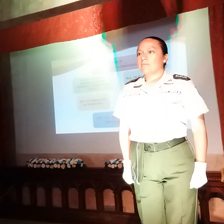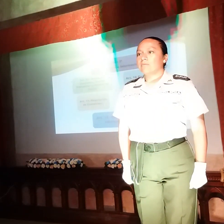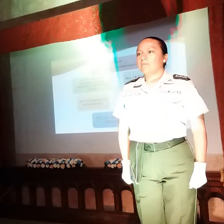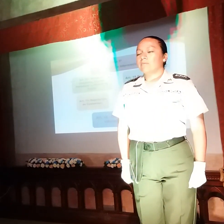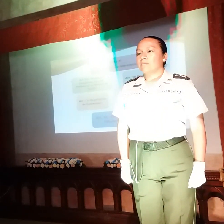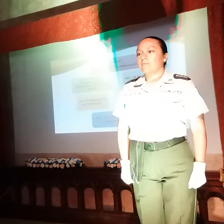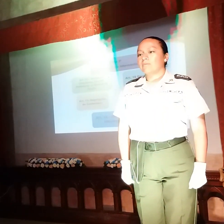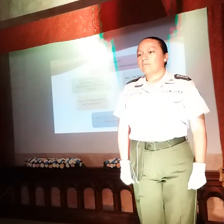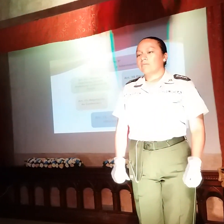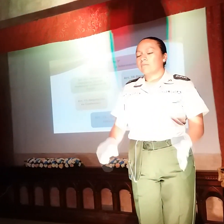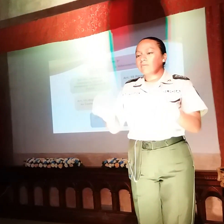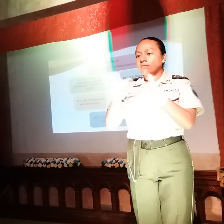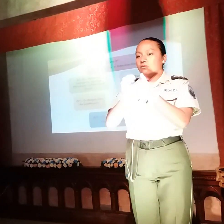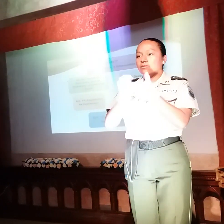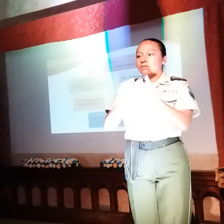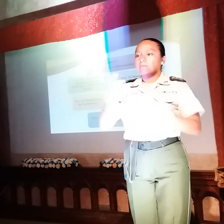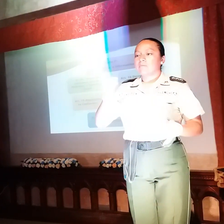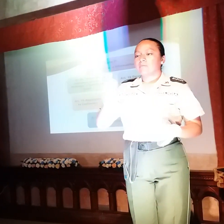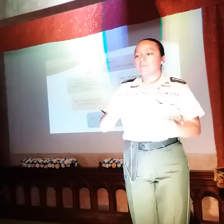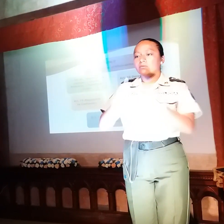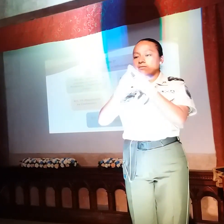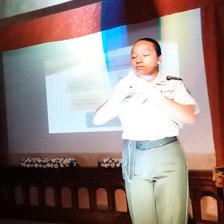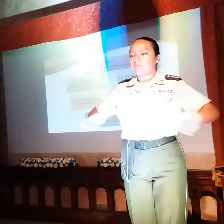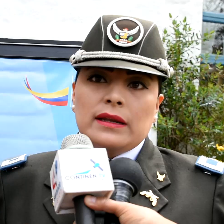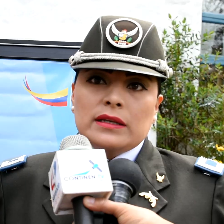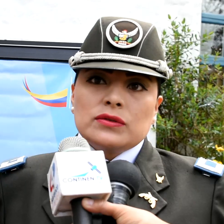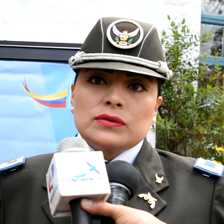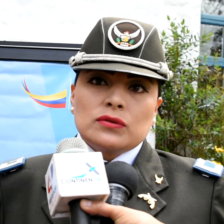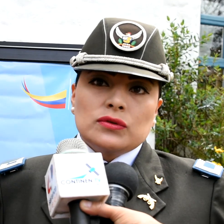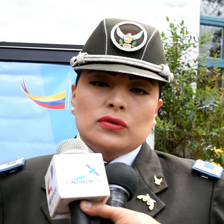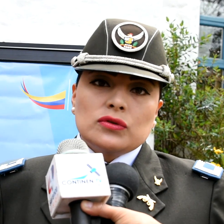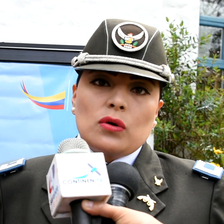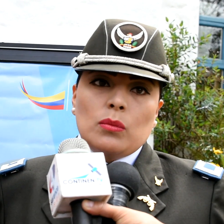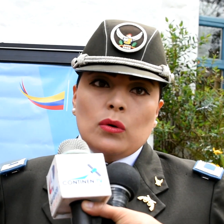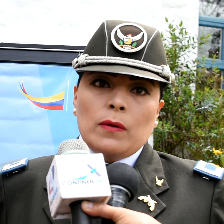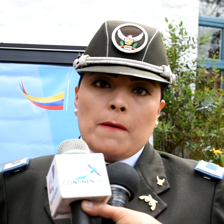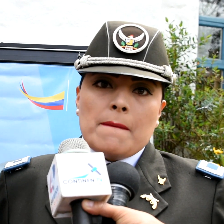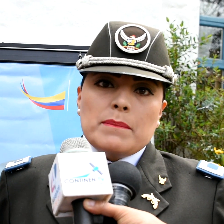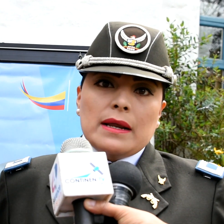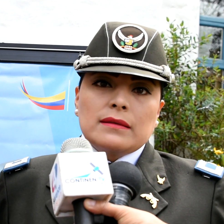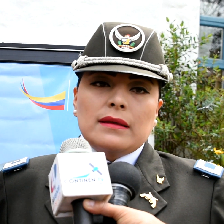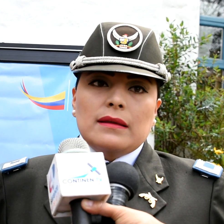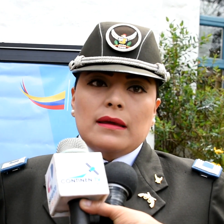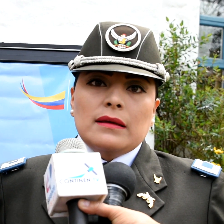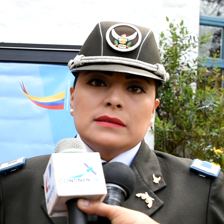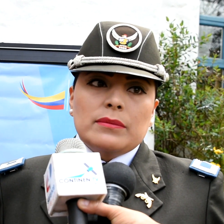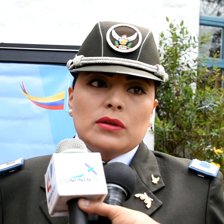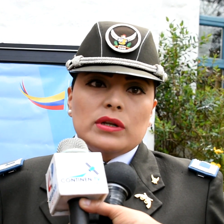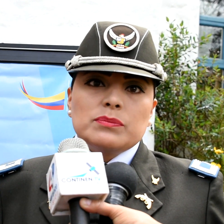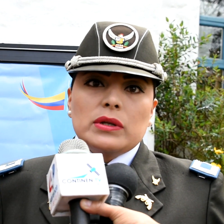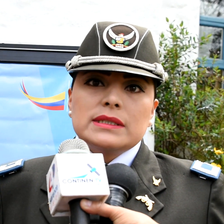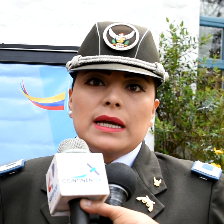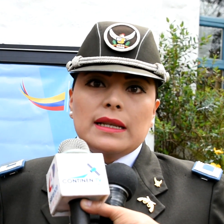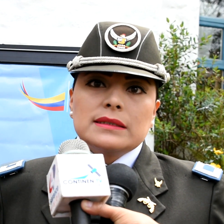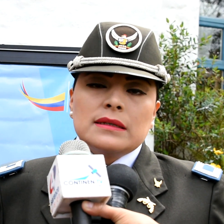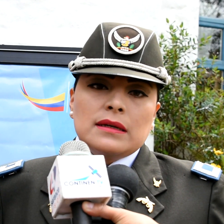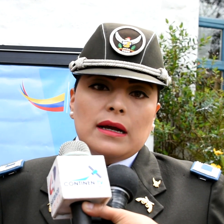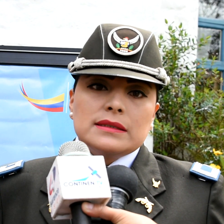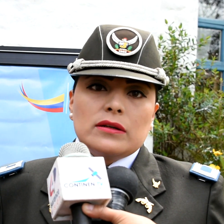respetando culturas que conozcan derechos. Nosotros como parte de servidores policiales hacer